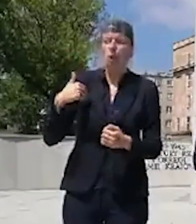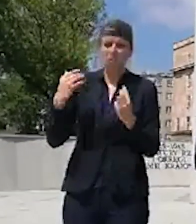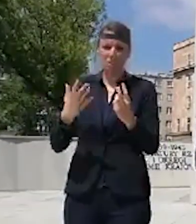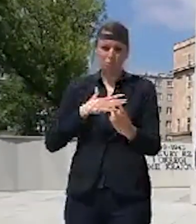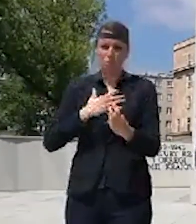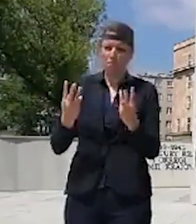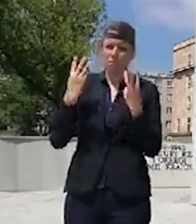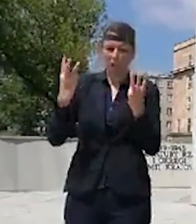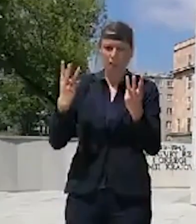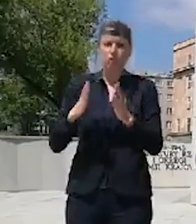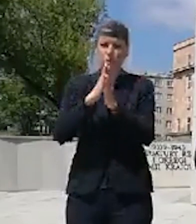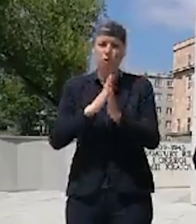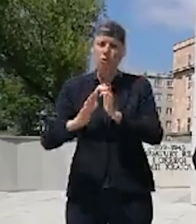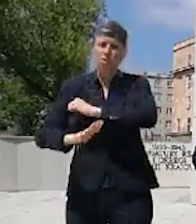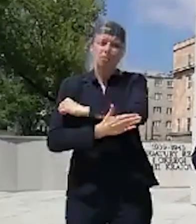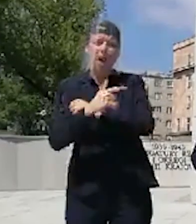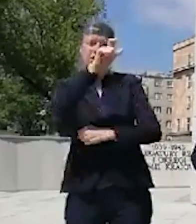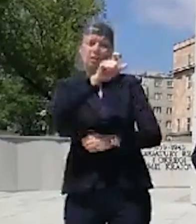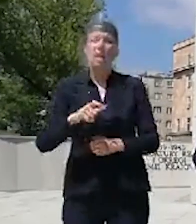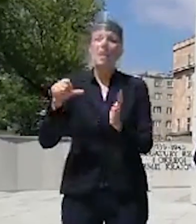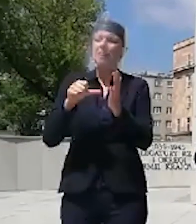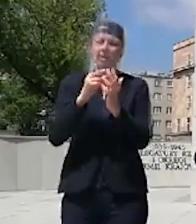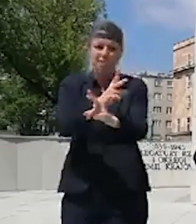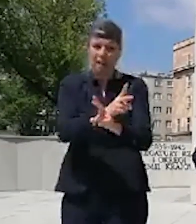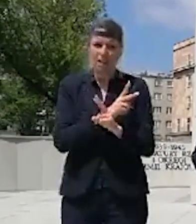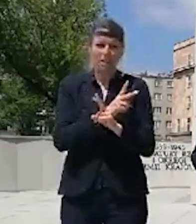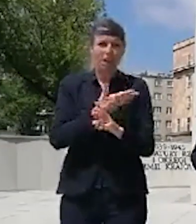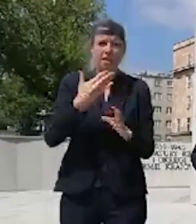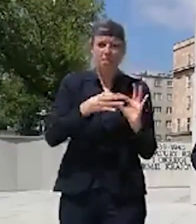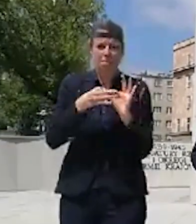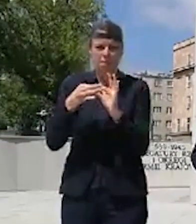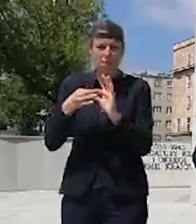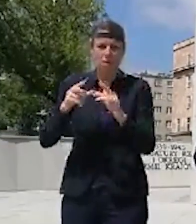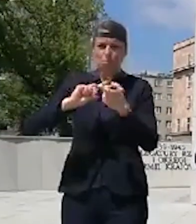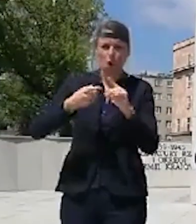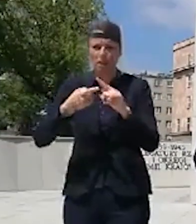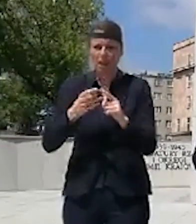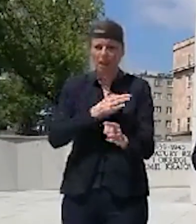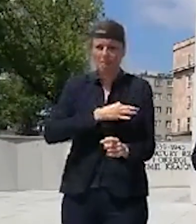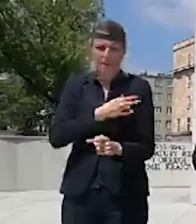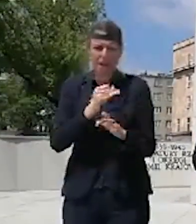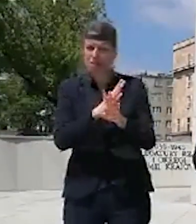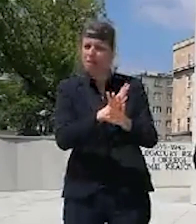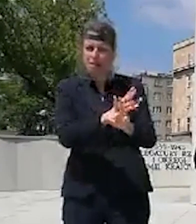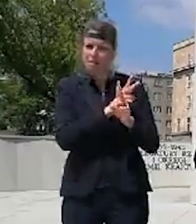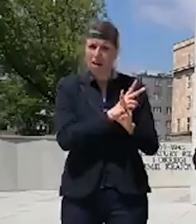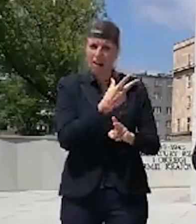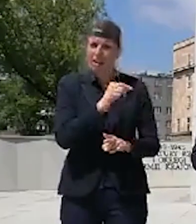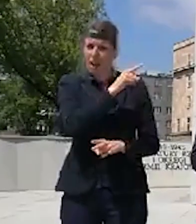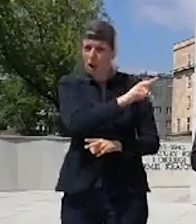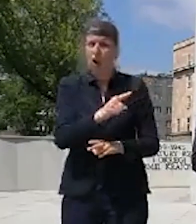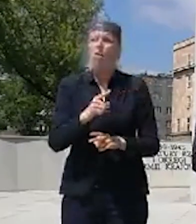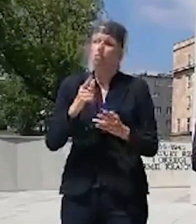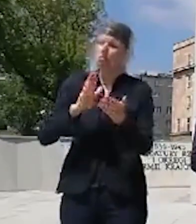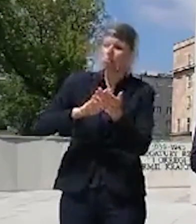nie jest związany z żadną partią polityczną, który gwarantuje samorządom lepszą przyszłość. Lepszą przyszłość nas wszystkich.